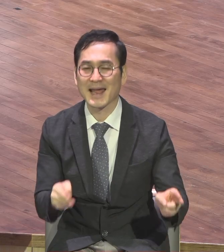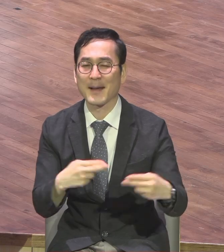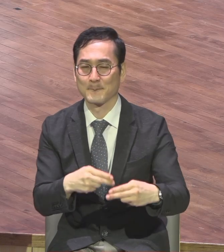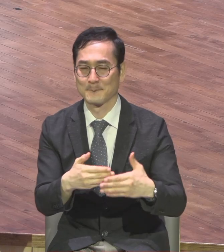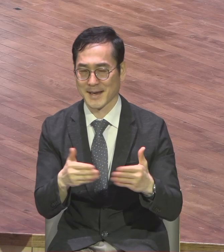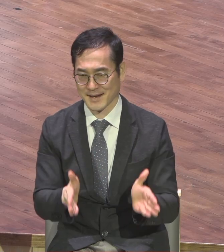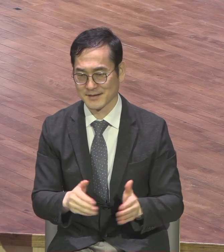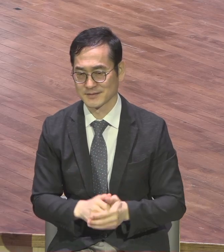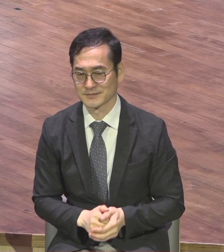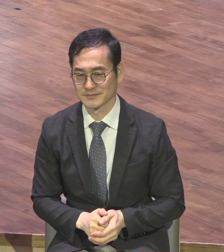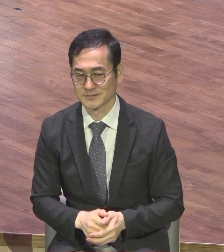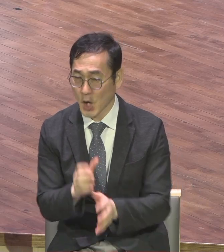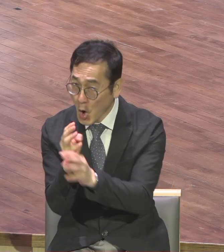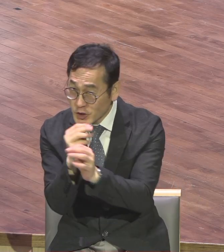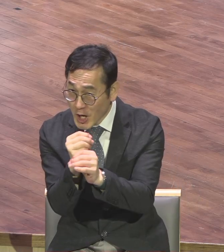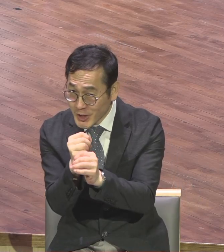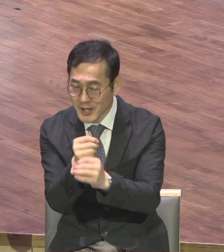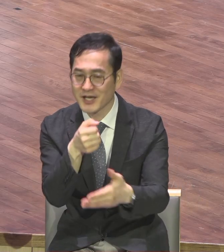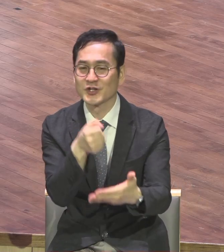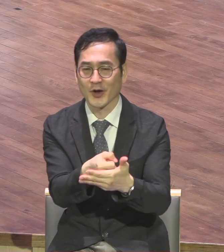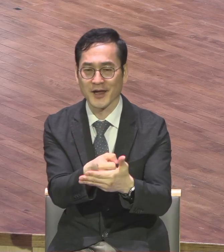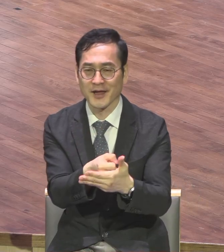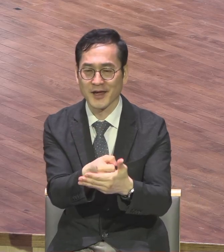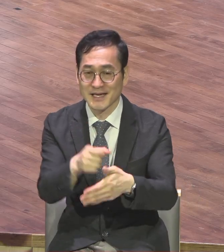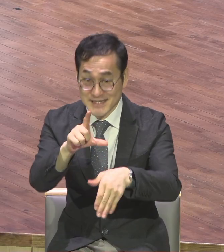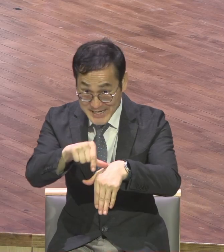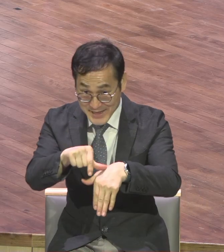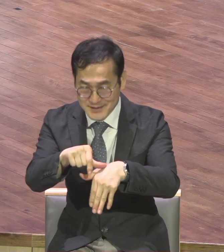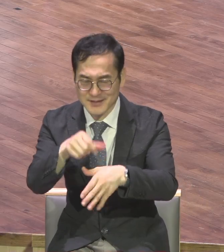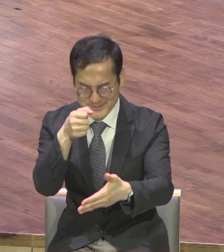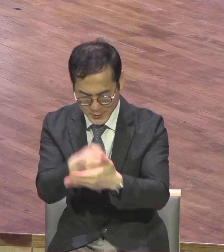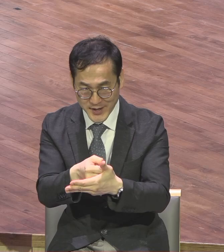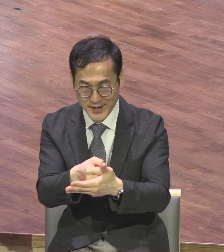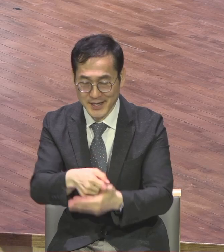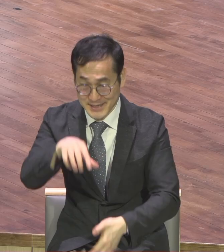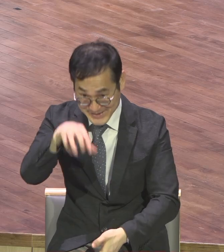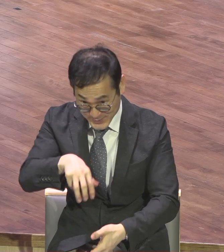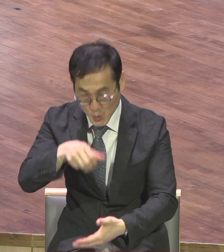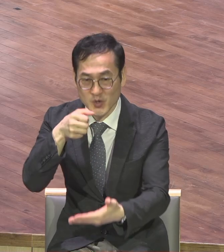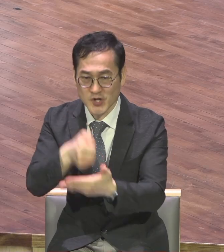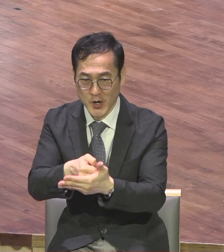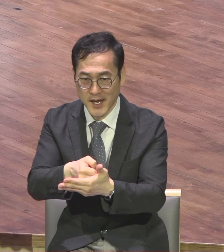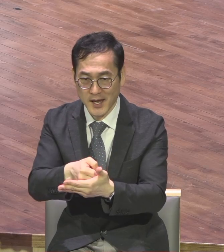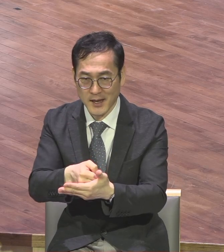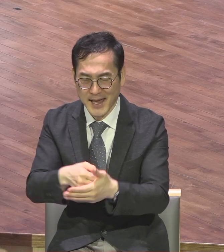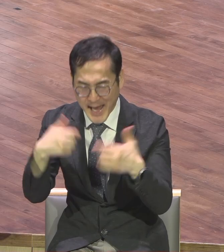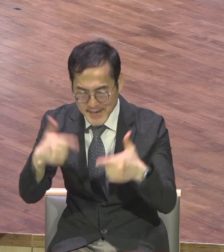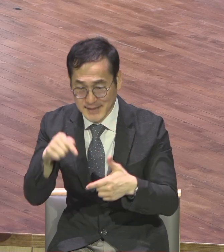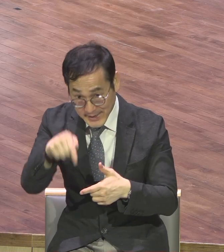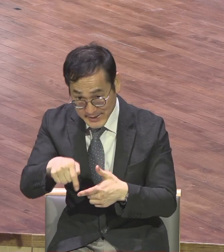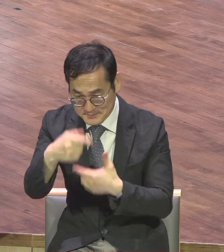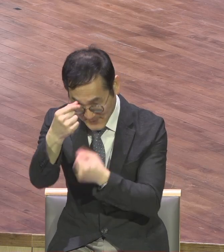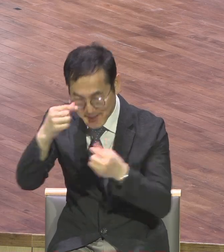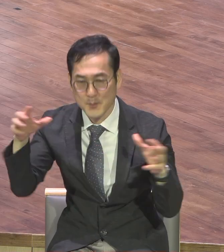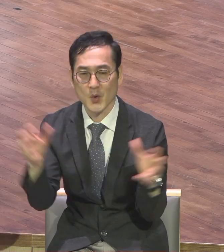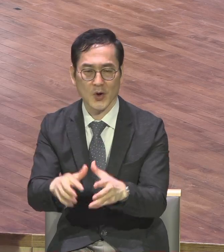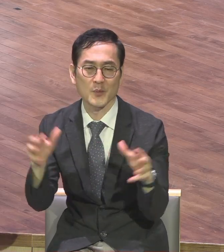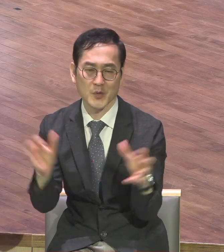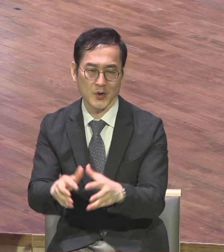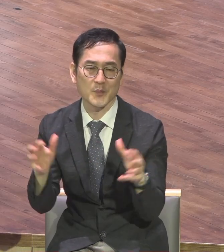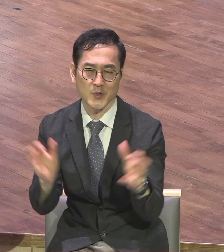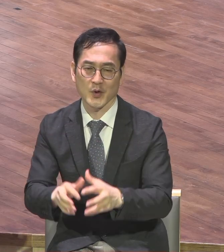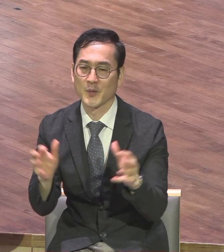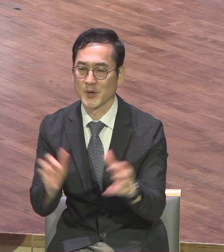시간 정해놓고 시간도 자꾸 바뀌면 안 돼요. 장소도 바뀌면 안 돼. 딱 시간 정해. 그 시간 되면 정확한 시간에 정확한